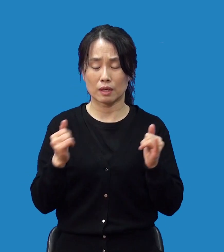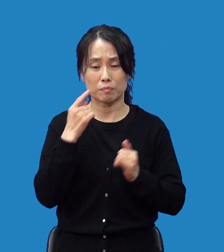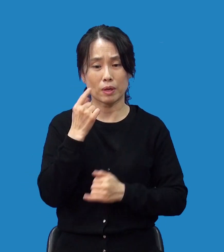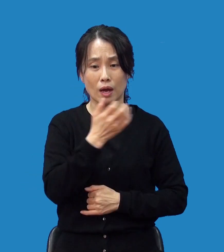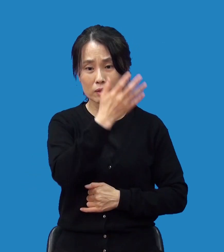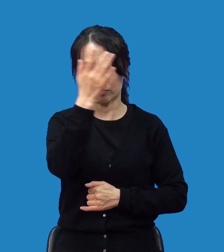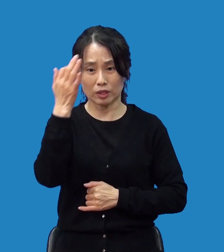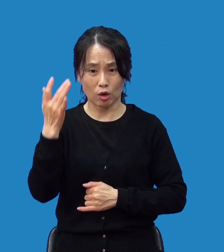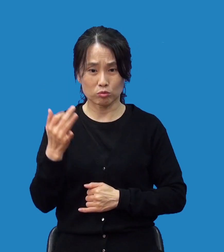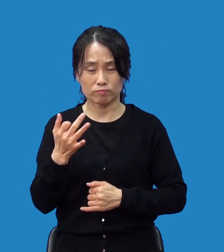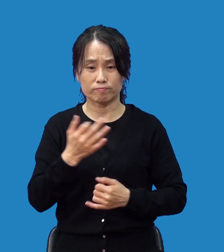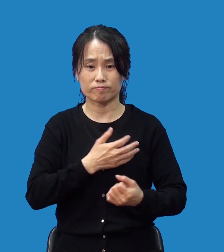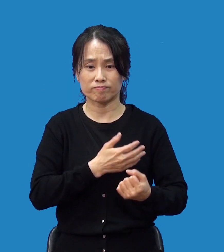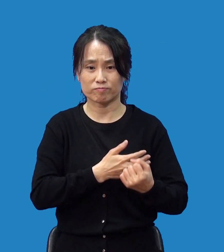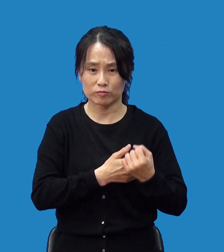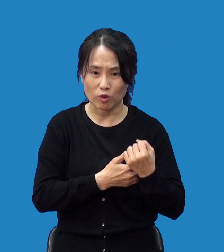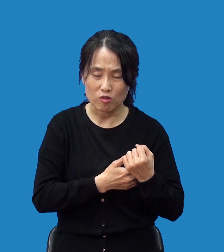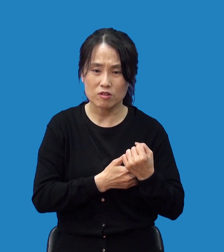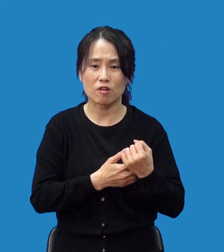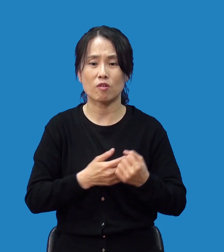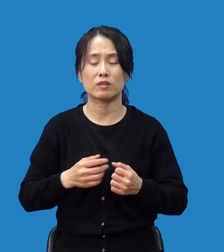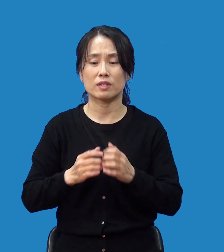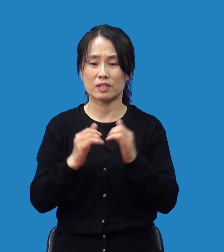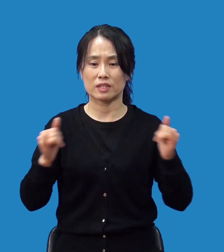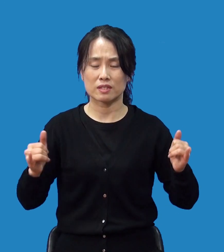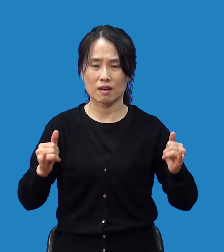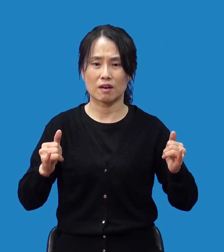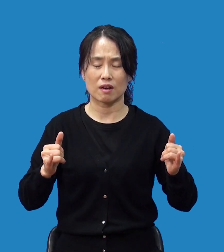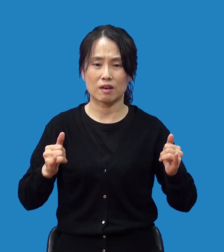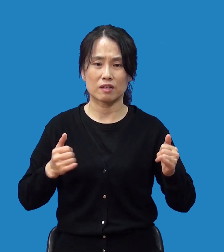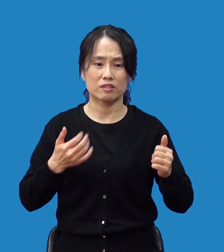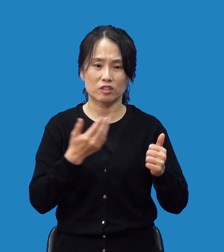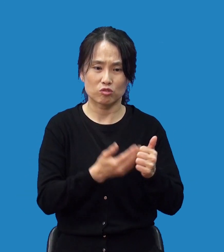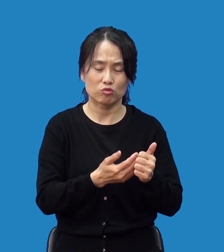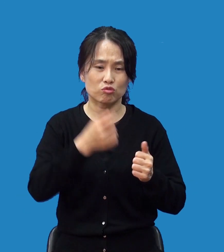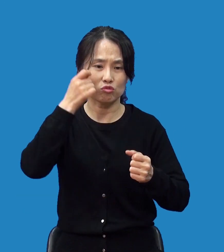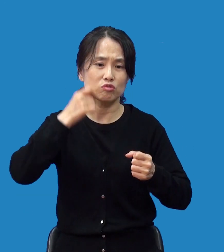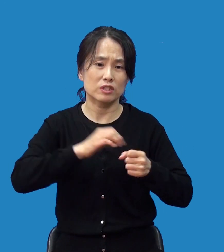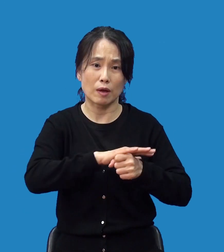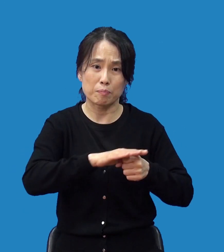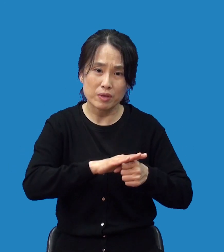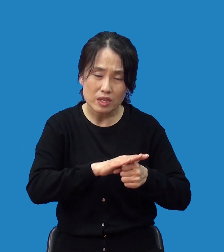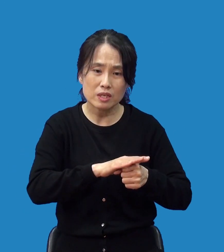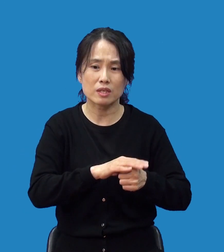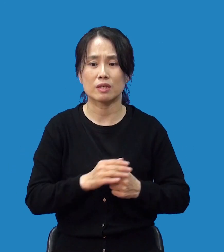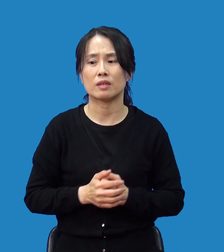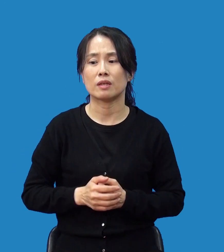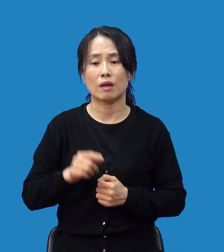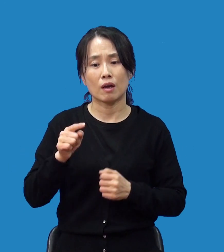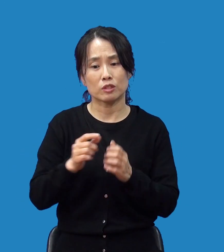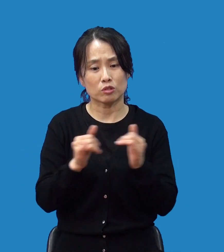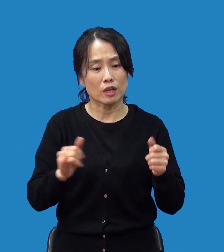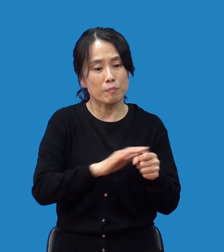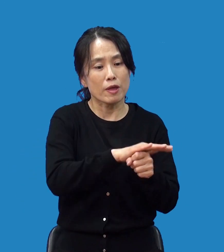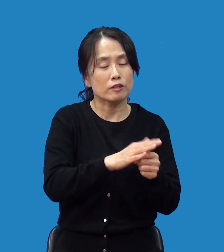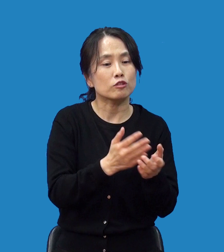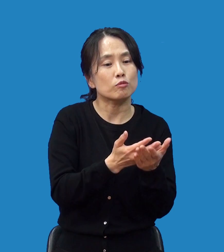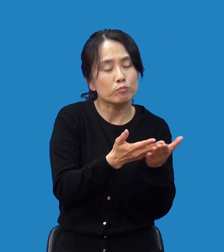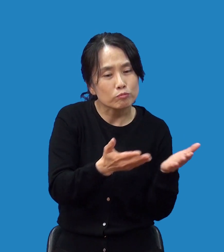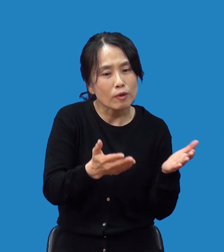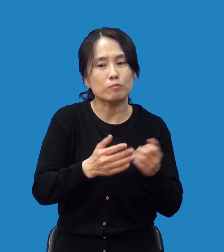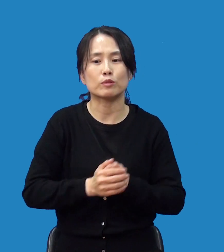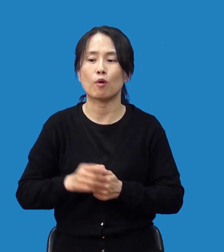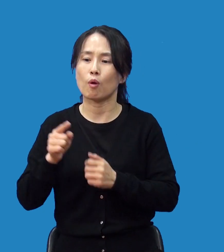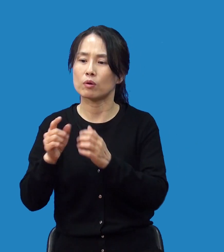헤세드, 권력과 인간이 부여하는 자비와 긍휼과 이 사람에게는 긍휼을 베푸고 저